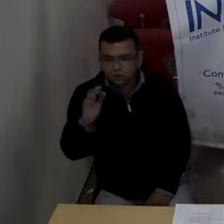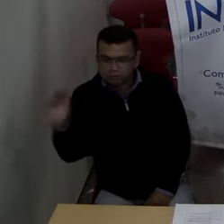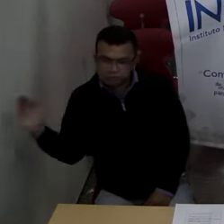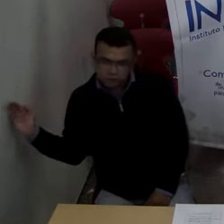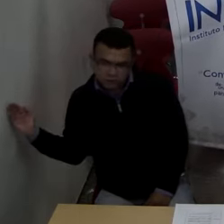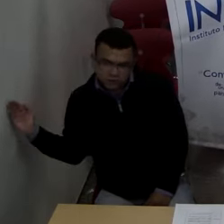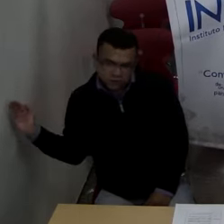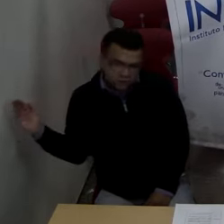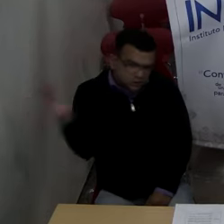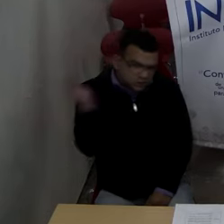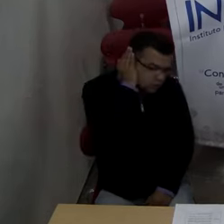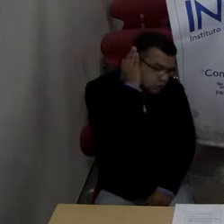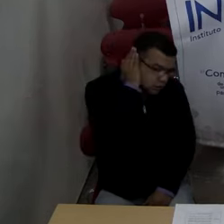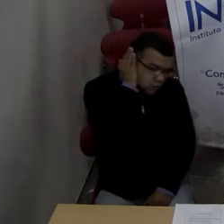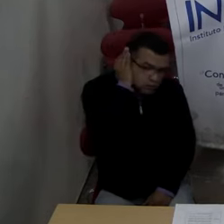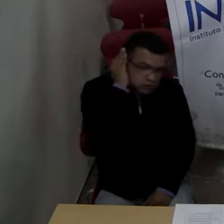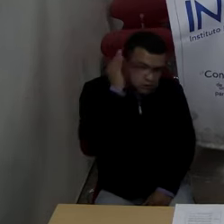y el golpe en el oído